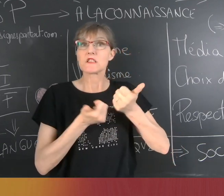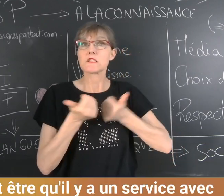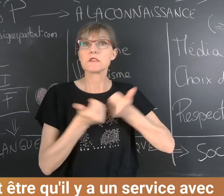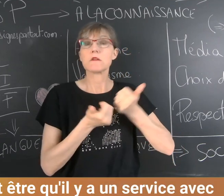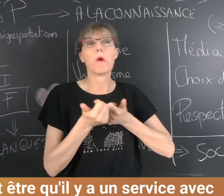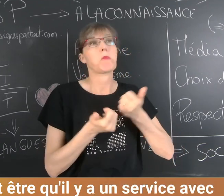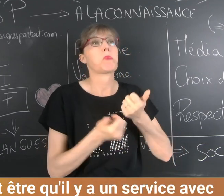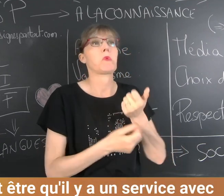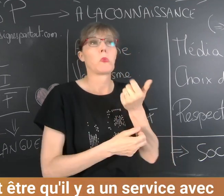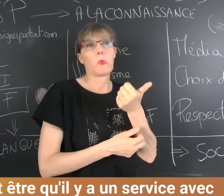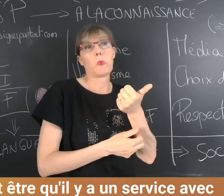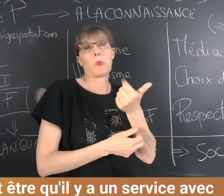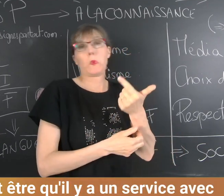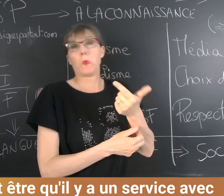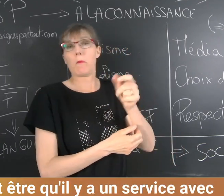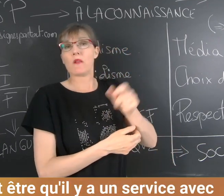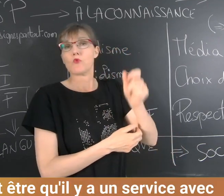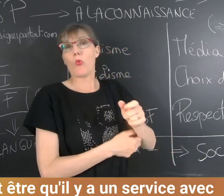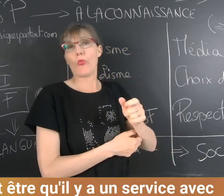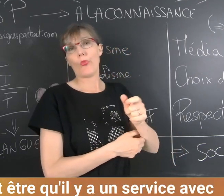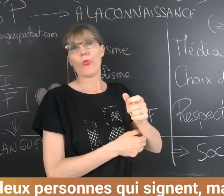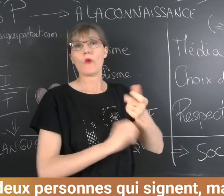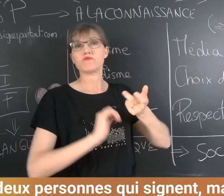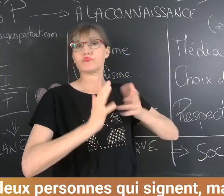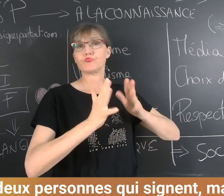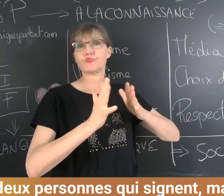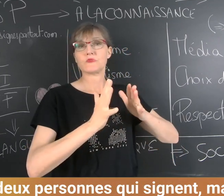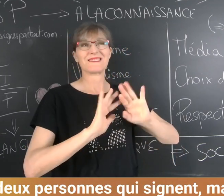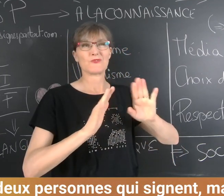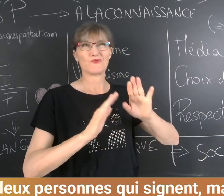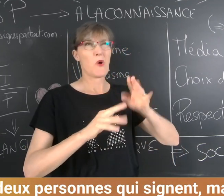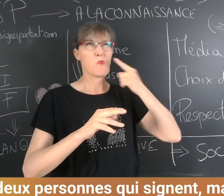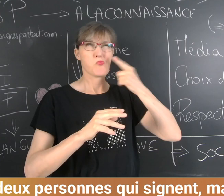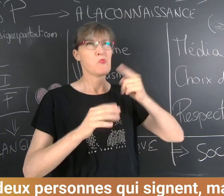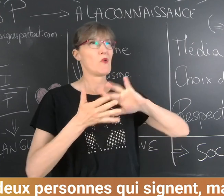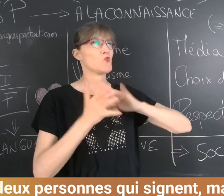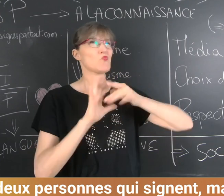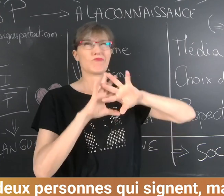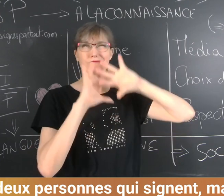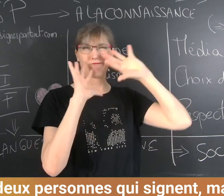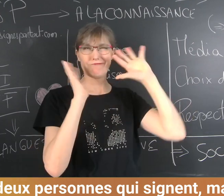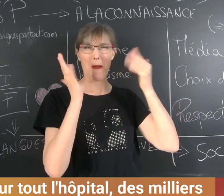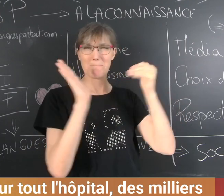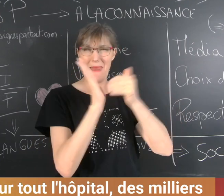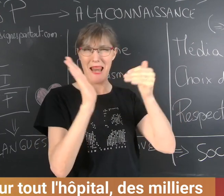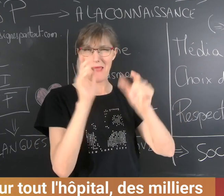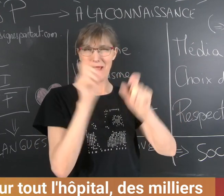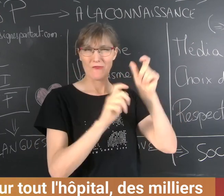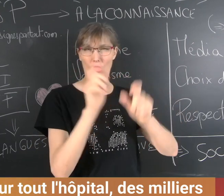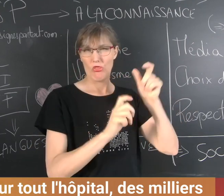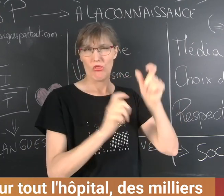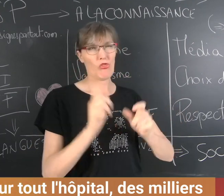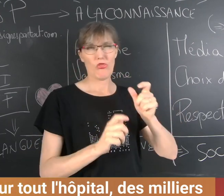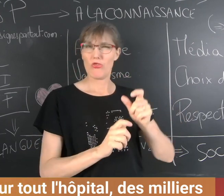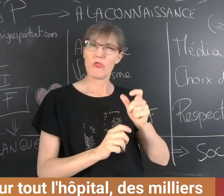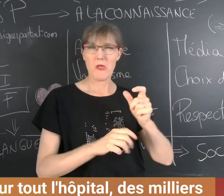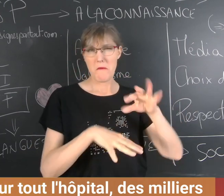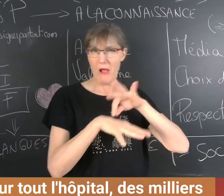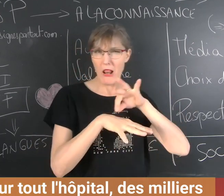peut-être qu'il y a un service avec une ou deux personnes qui signent. Mais pour tout l'hôpital, des